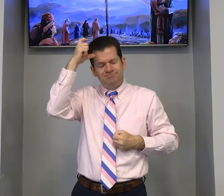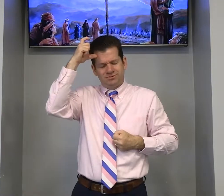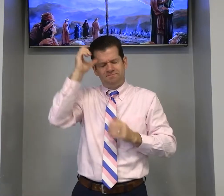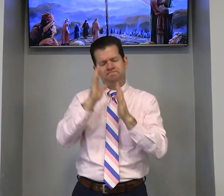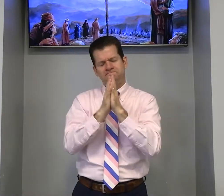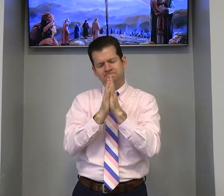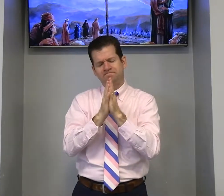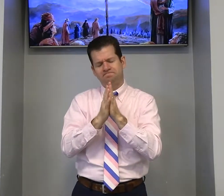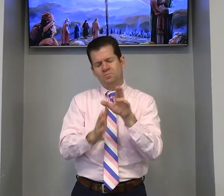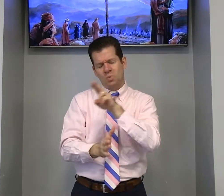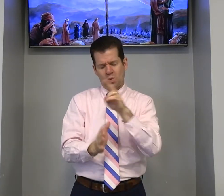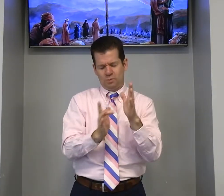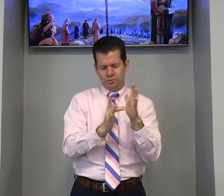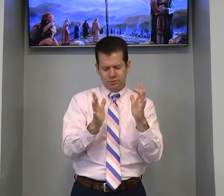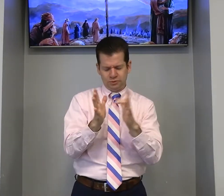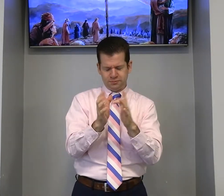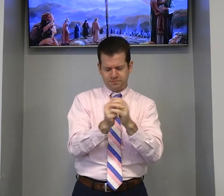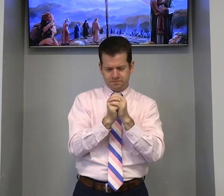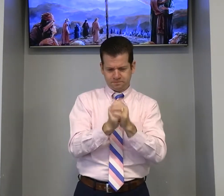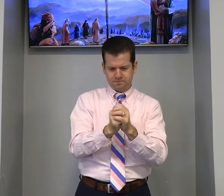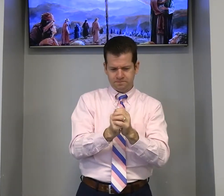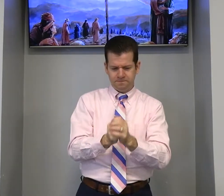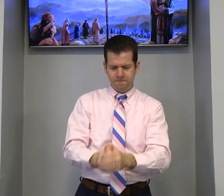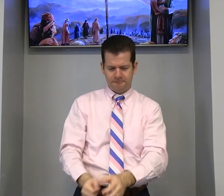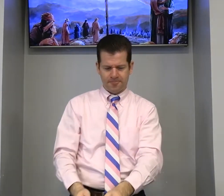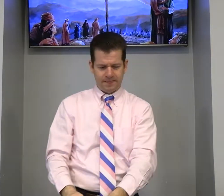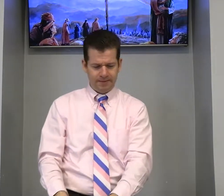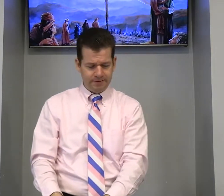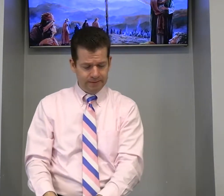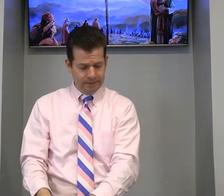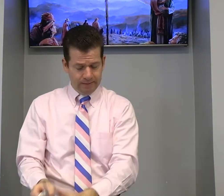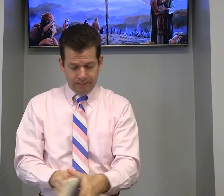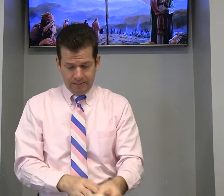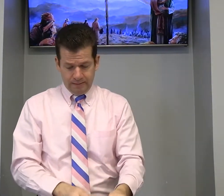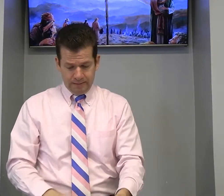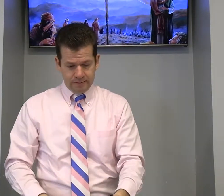coração para aceitar a sua palavra. Em nome de Jesus, amém. Você aumentou a voz?